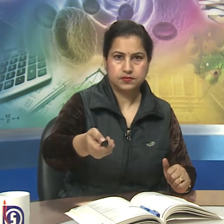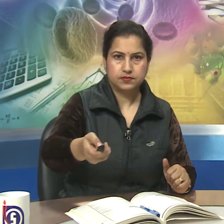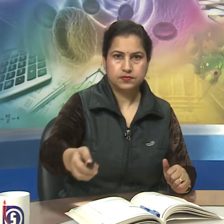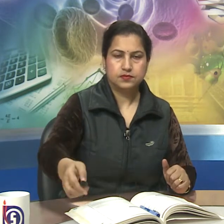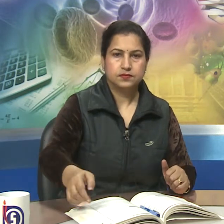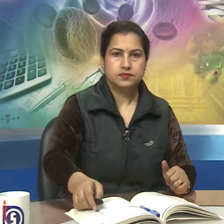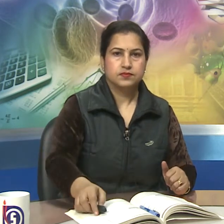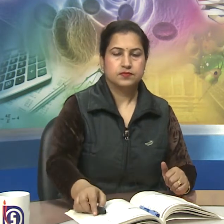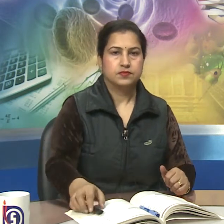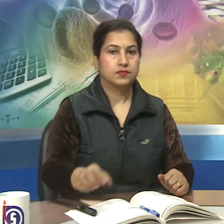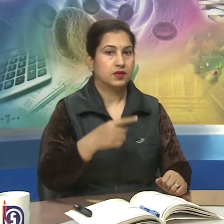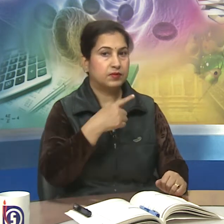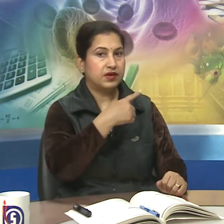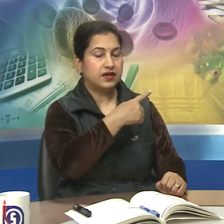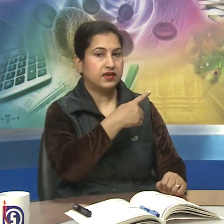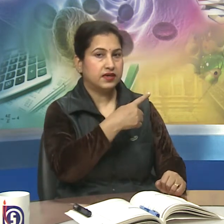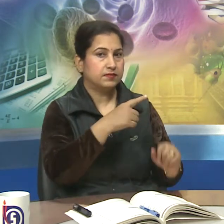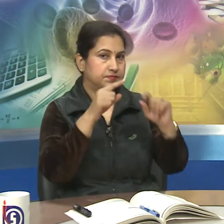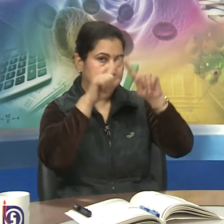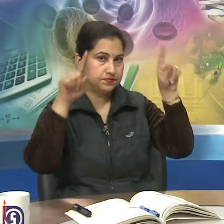है अब यहां देखिए